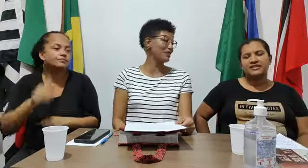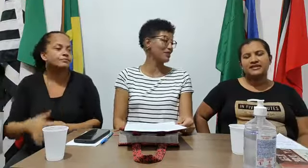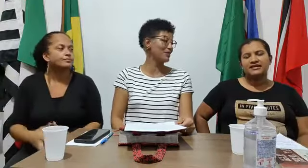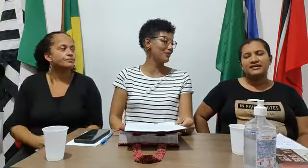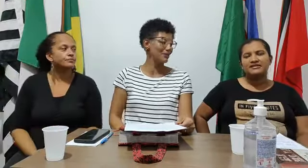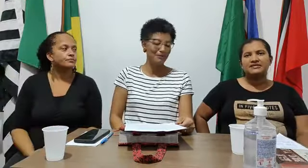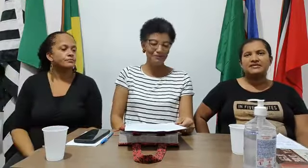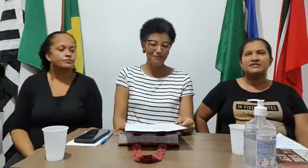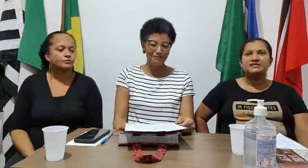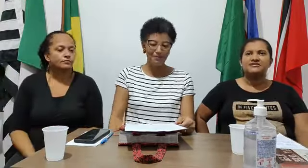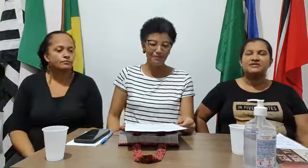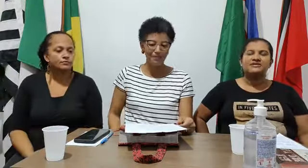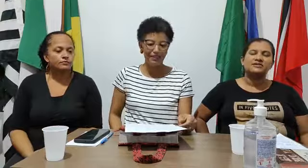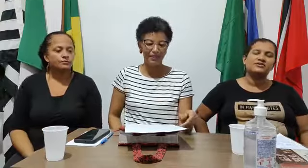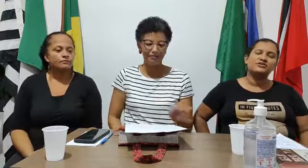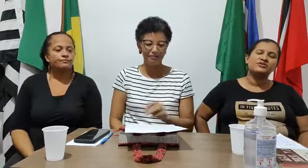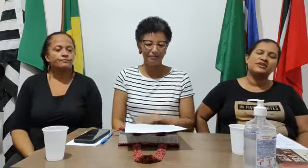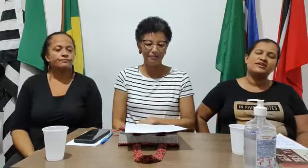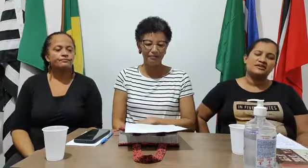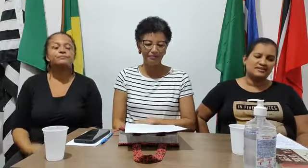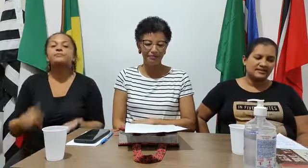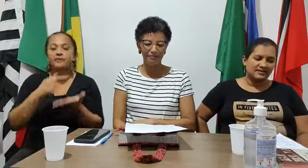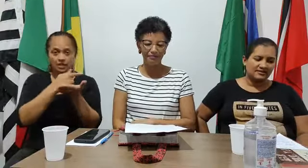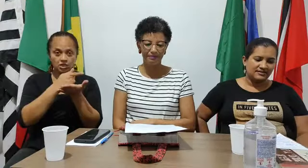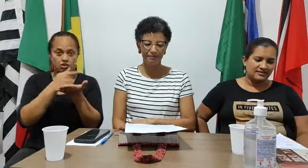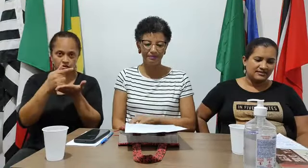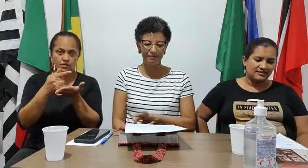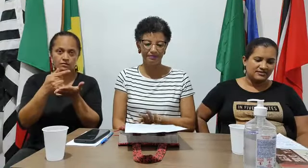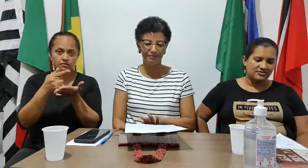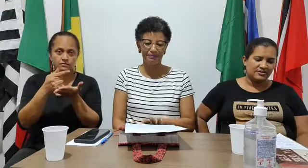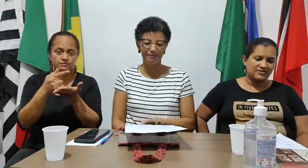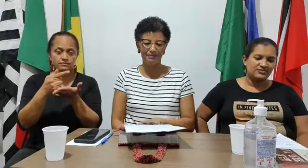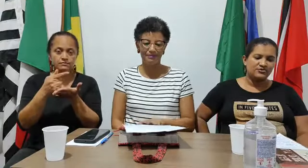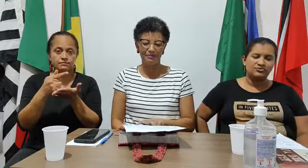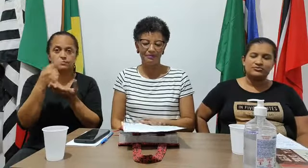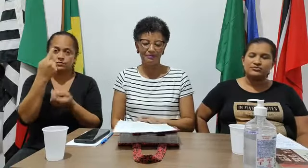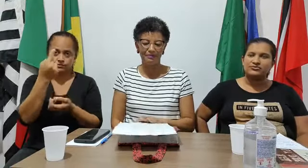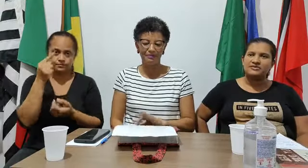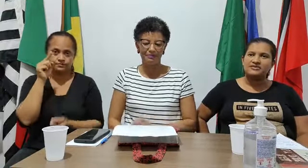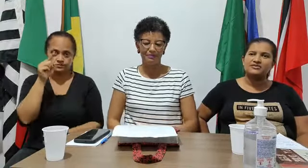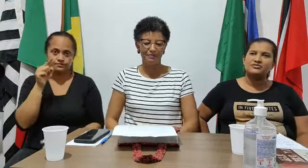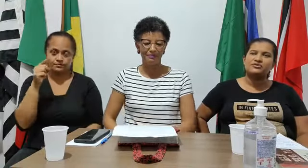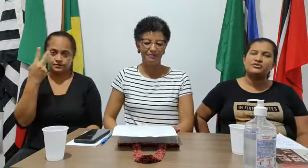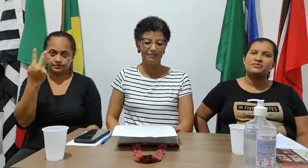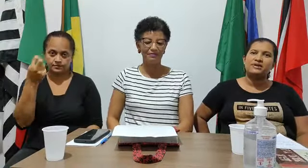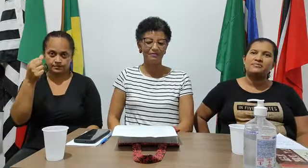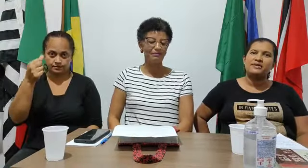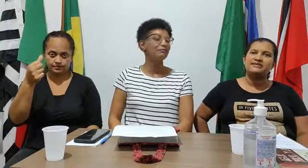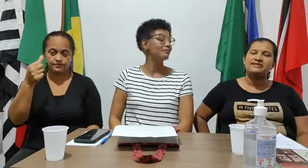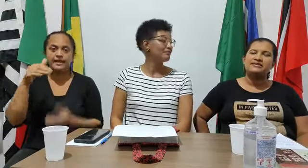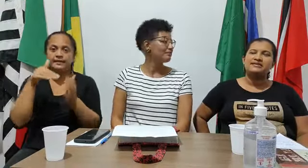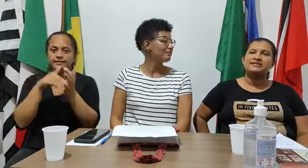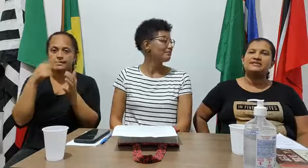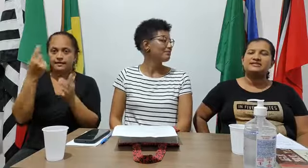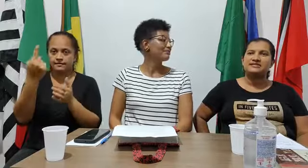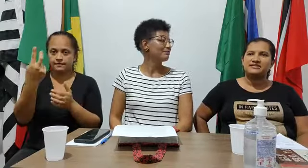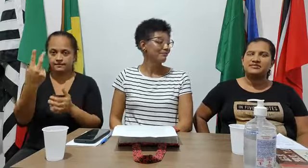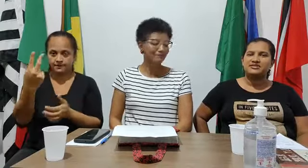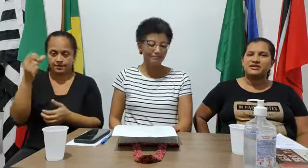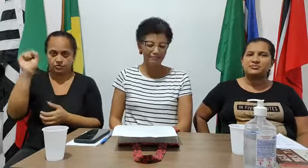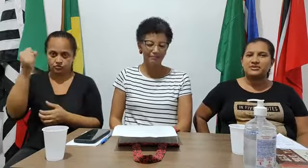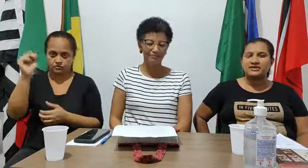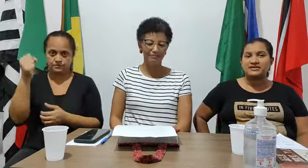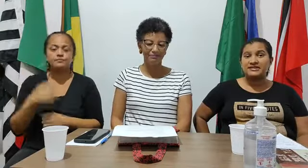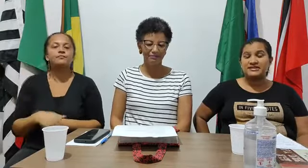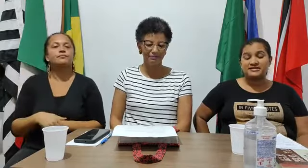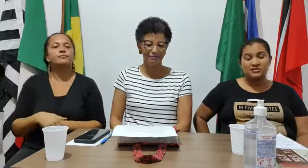pouco sobre isso. Esse versículo de Gênesis, né? Gênesis 1, do 26 ao 28, ele é bem interessante,